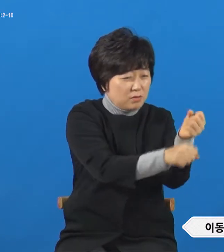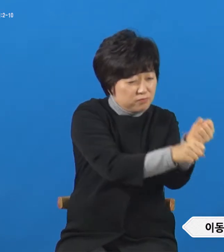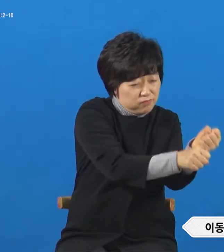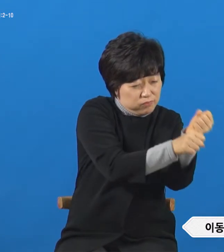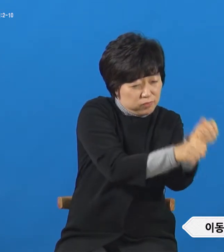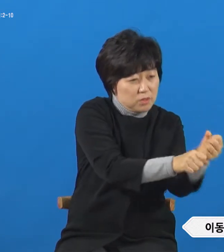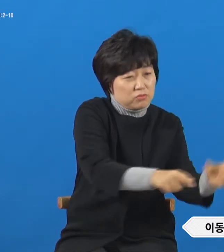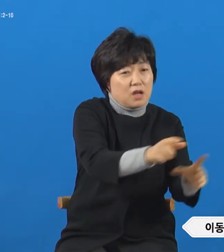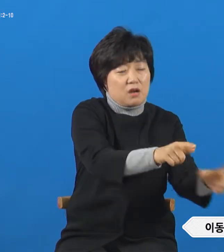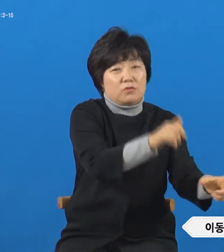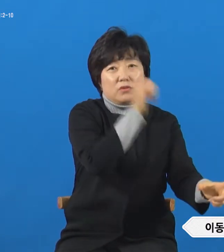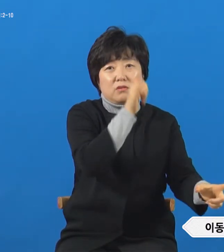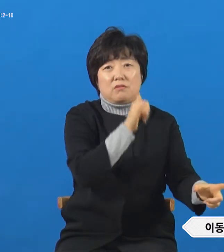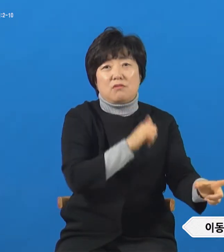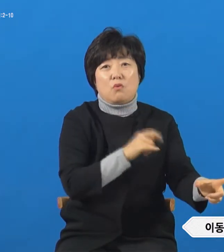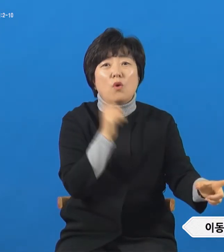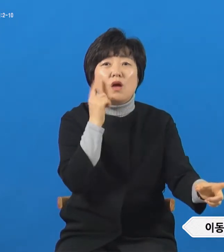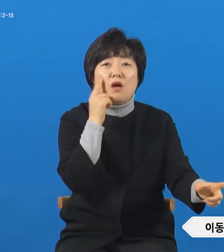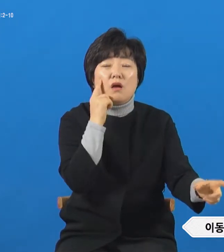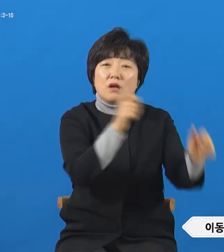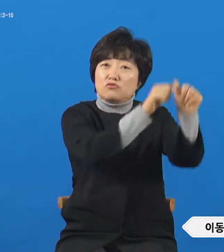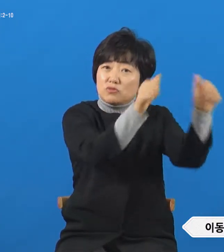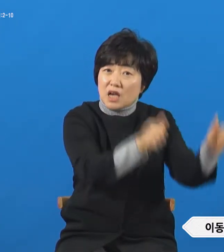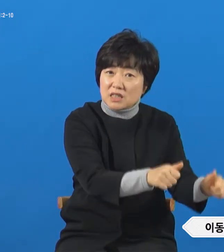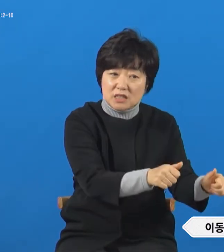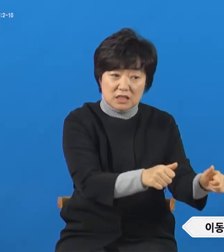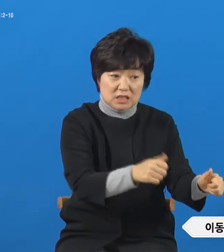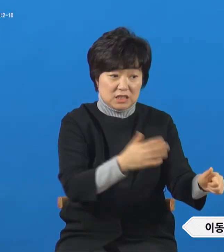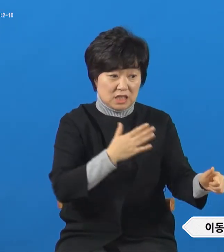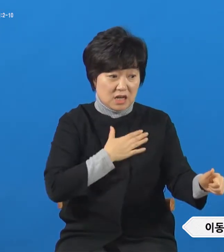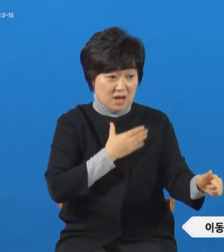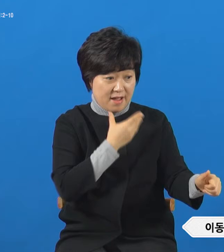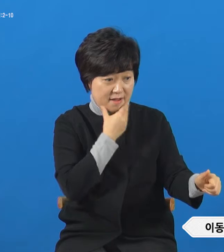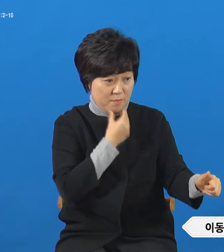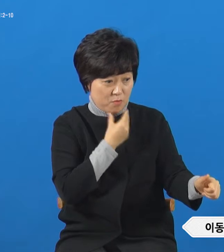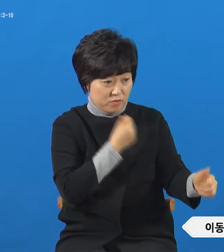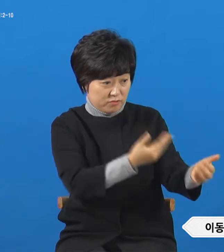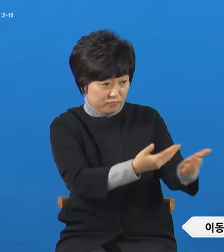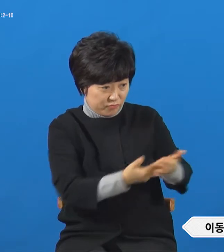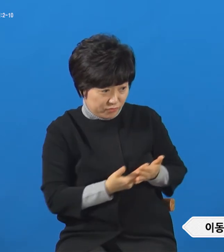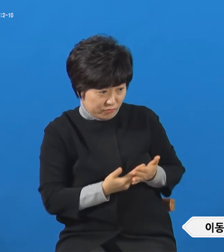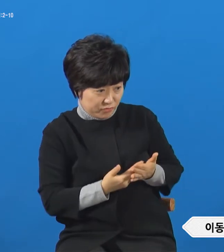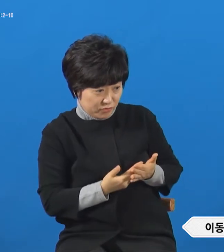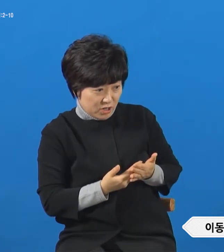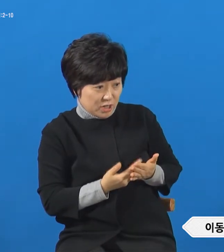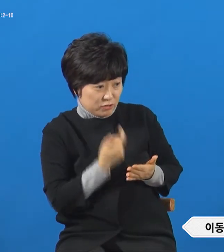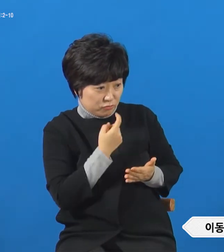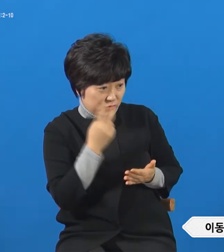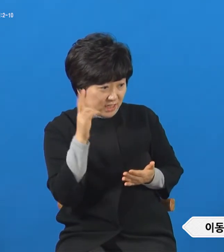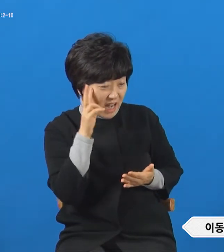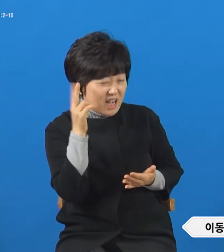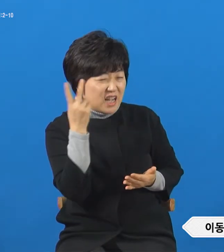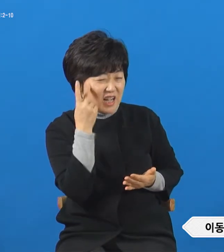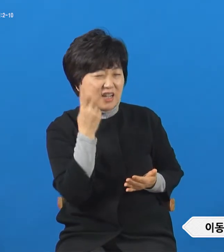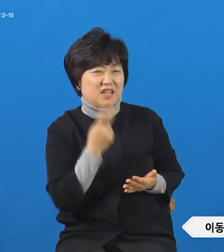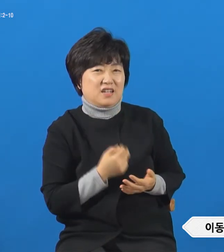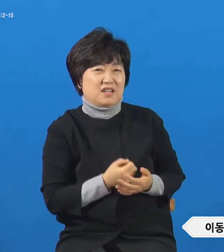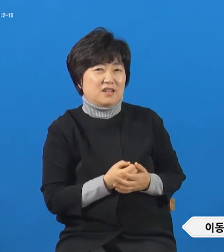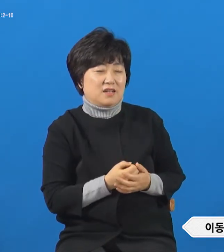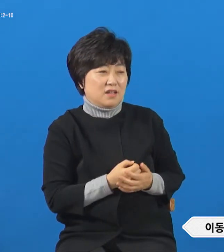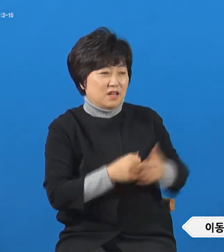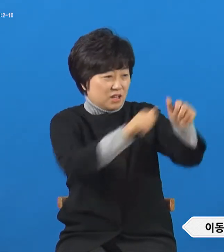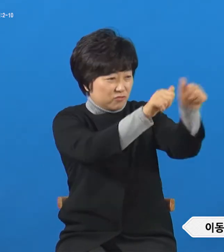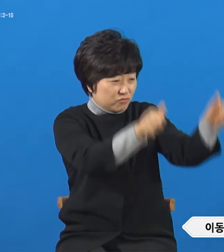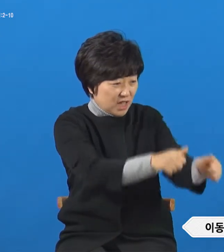뭐라고 생각하십니까? 우상이 우리를 행복하게 할 것으로 착각하고 있는 것입니다. 우상이